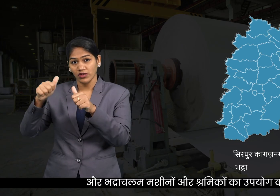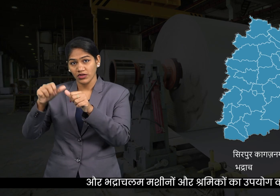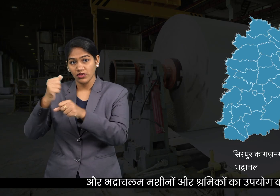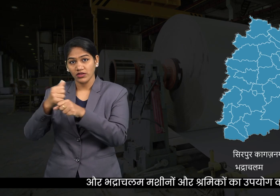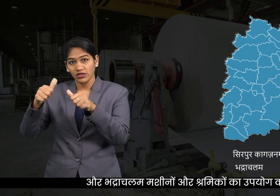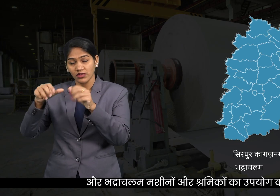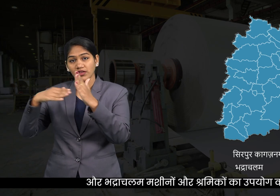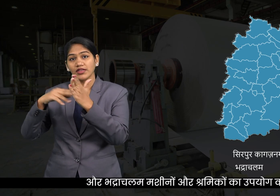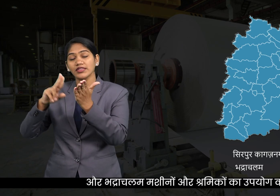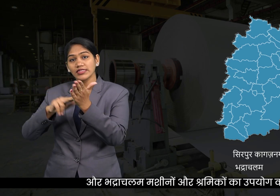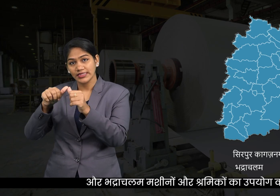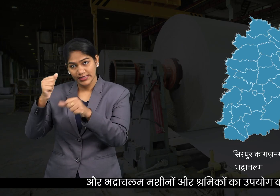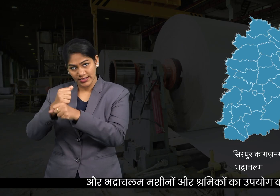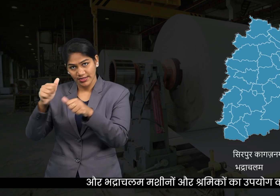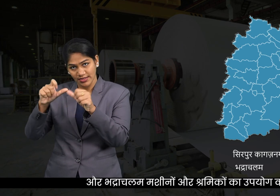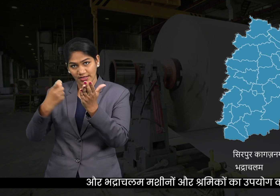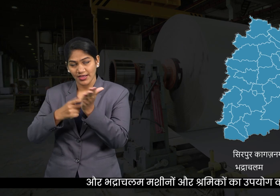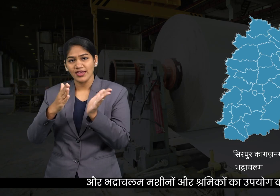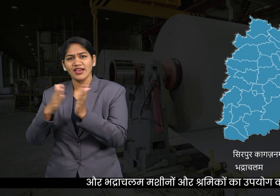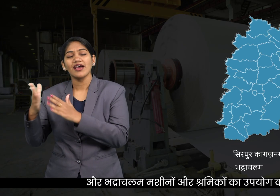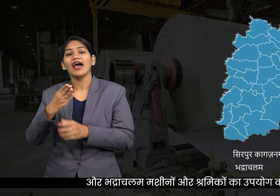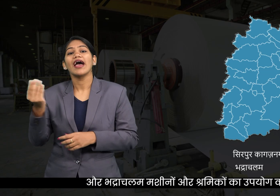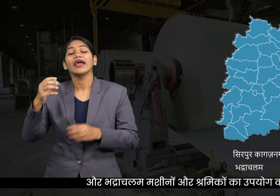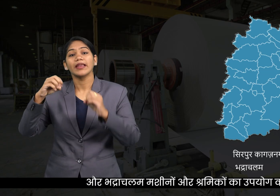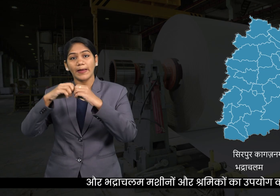और भद्राचलम